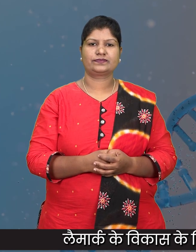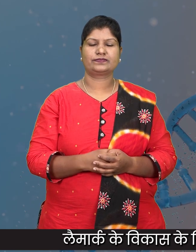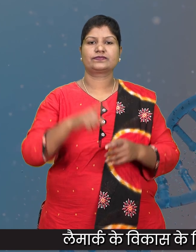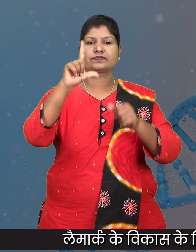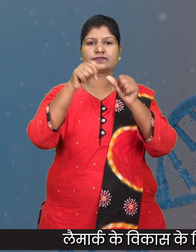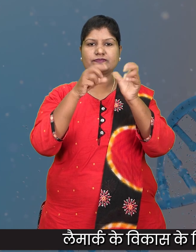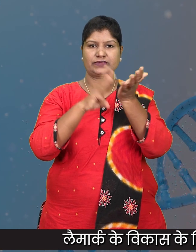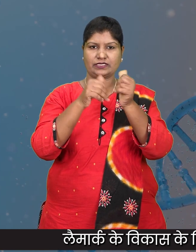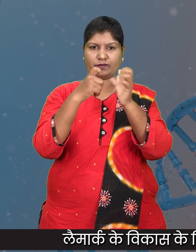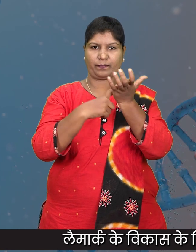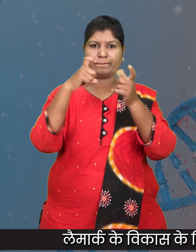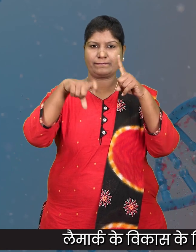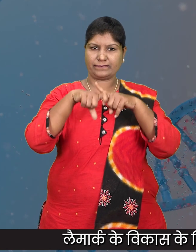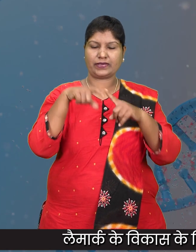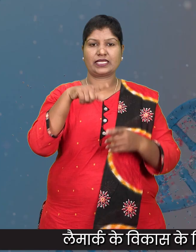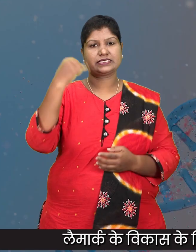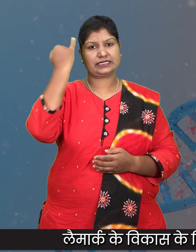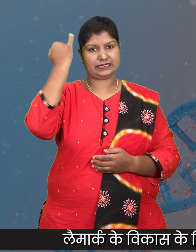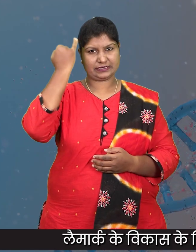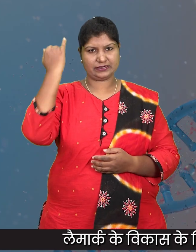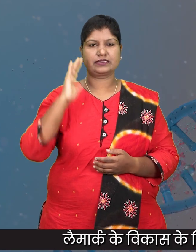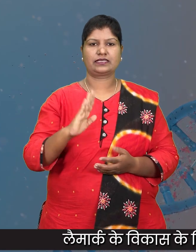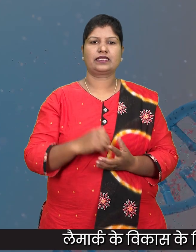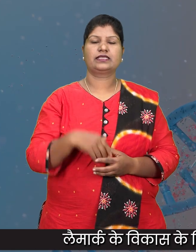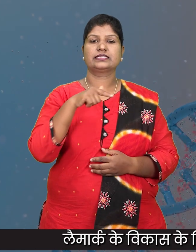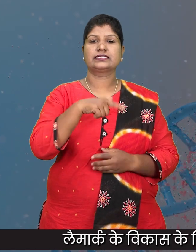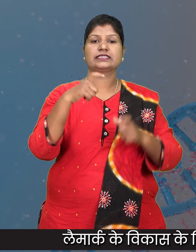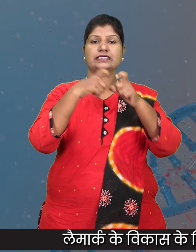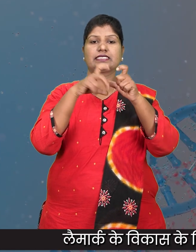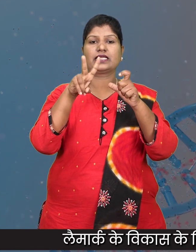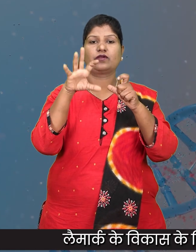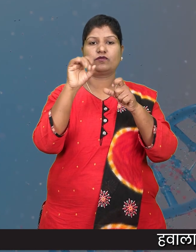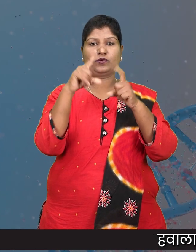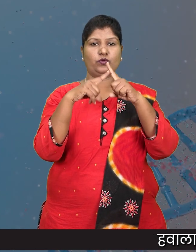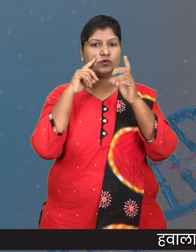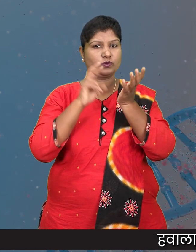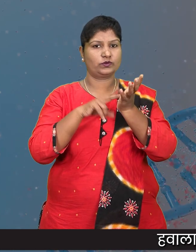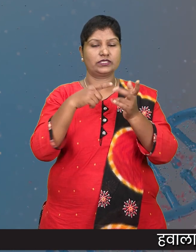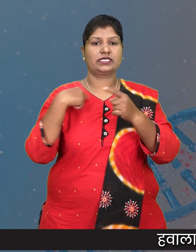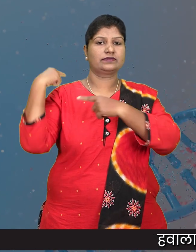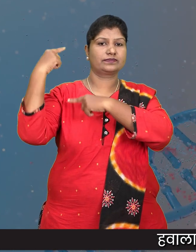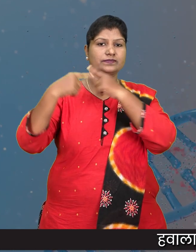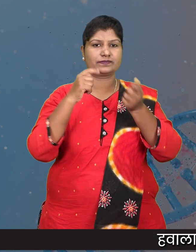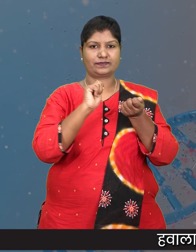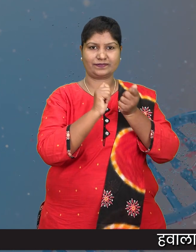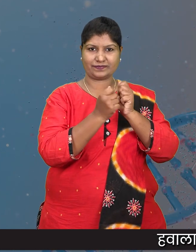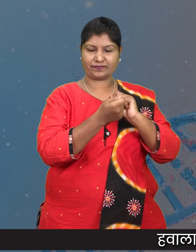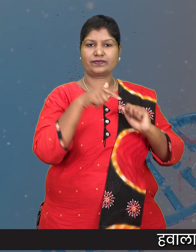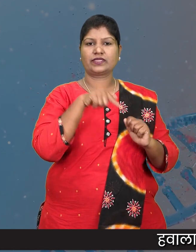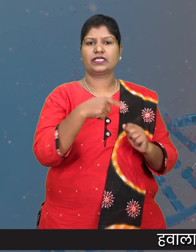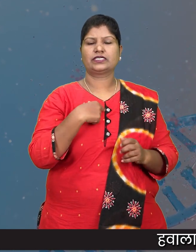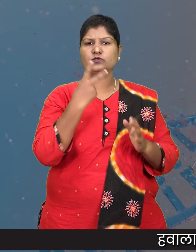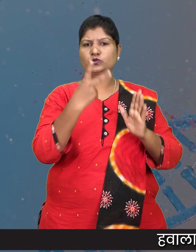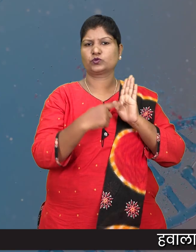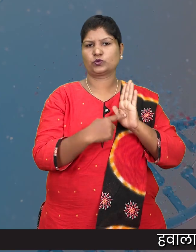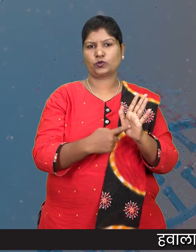लेमार्क के विकास के विचारों को उनके लेखनों के कुछ उदाहरणों का हवाला देकर समझाया जा